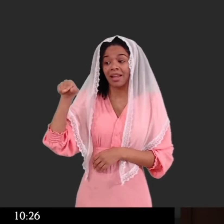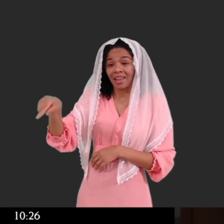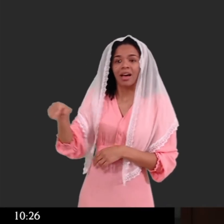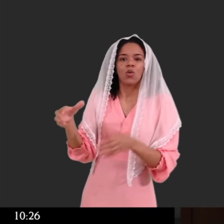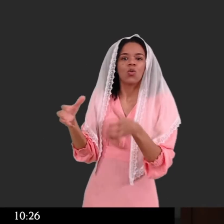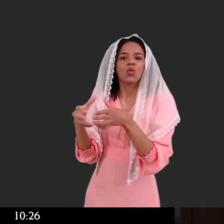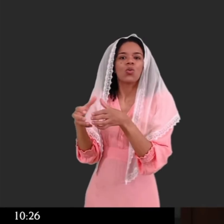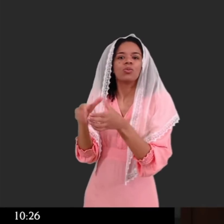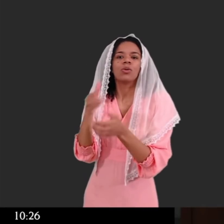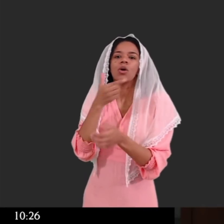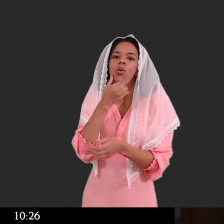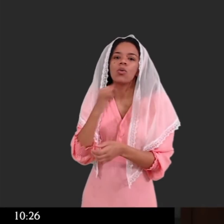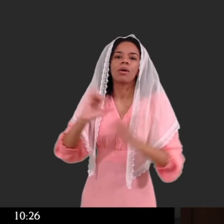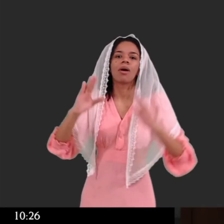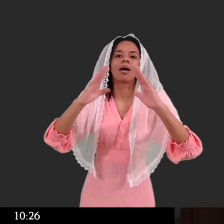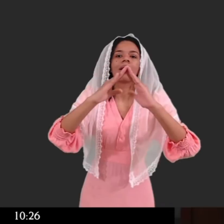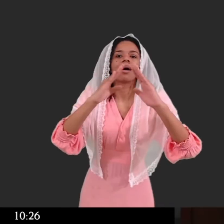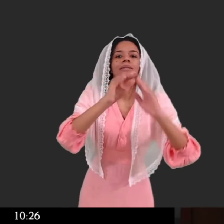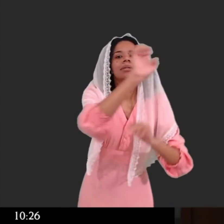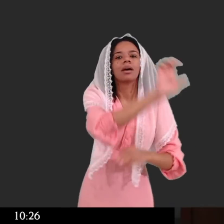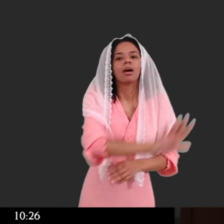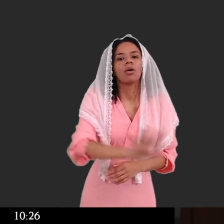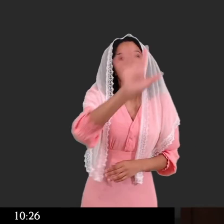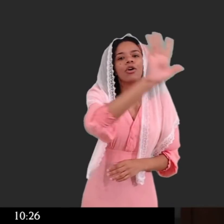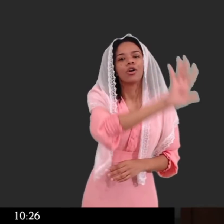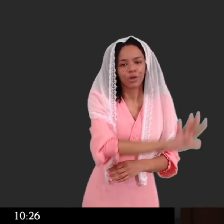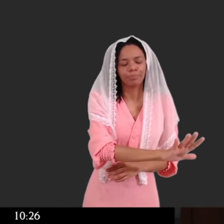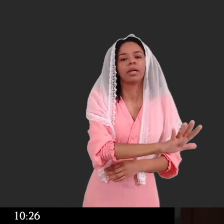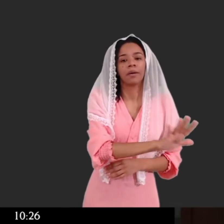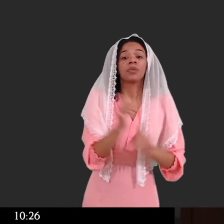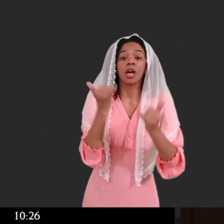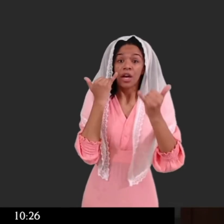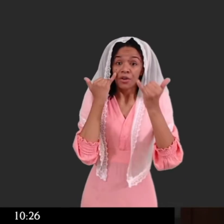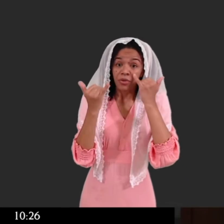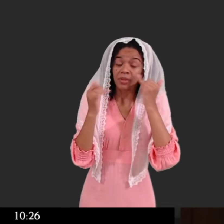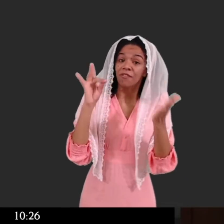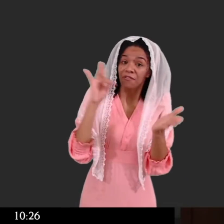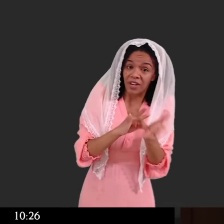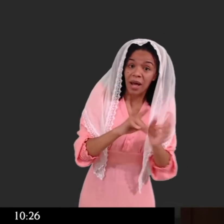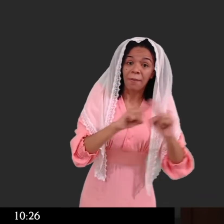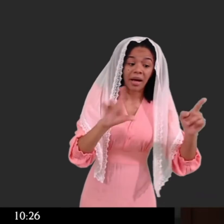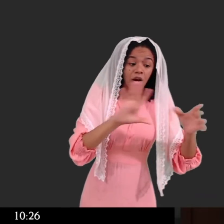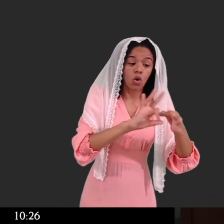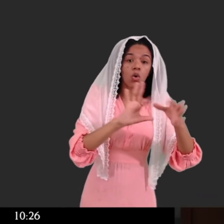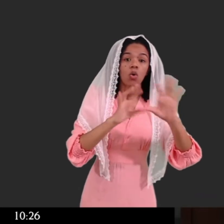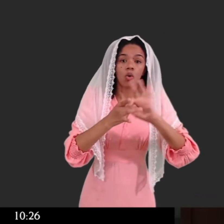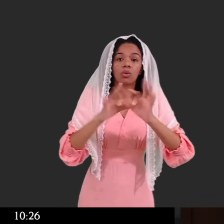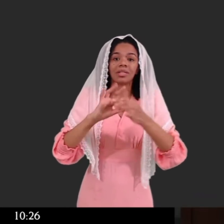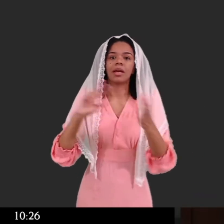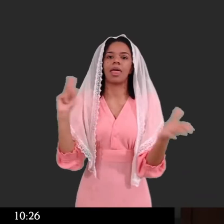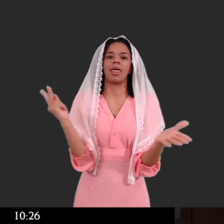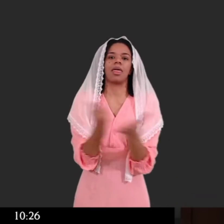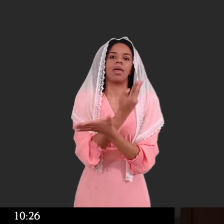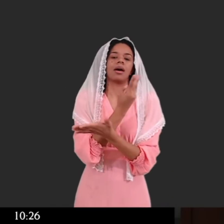Europa, mas que não moram na Ucrânia. A informação é verdadeira, mas o contexto está errado, não